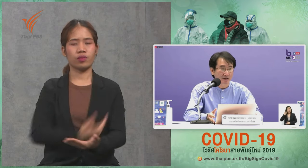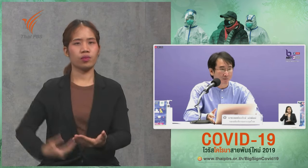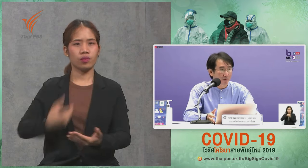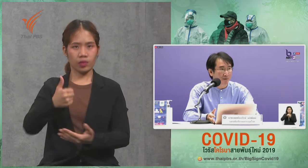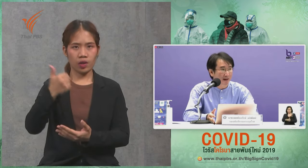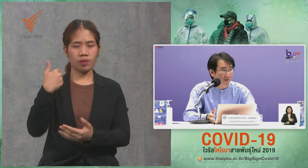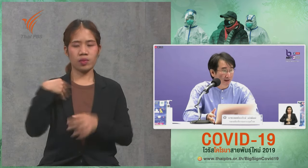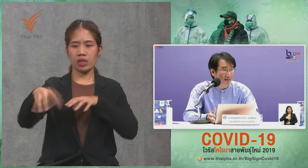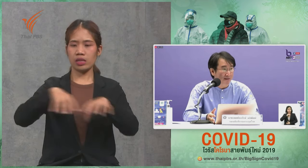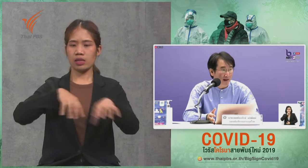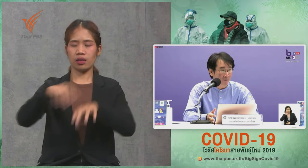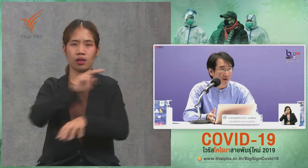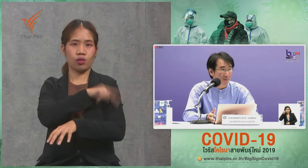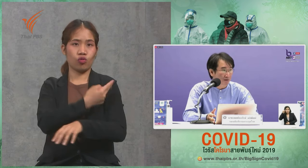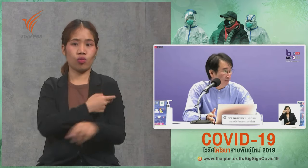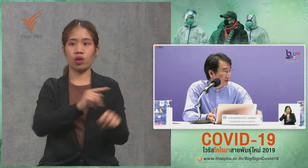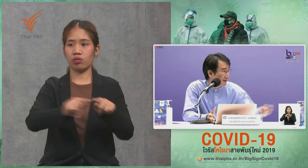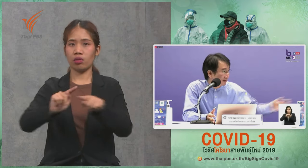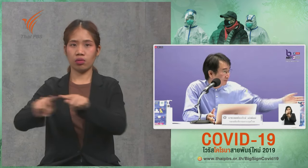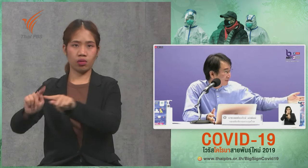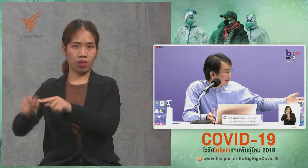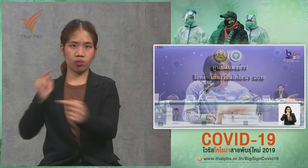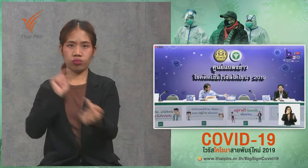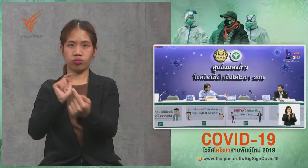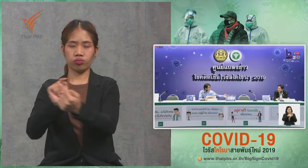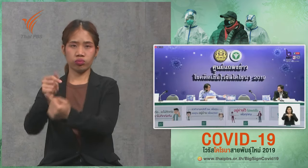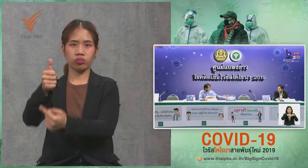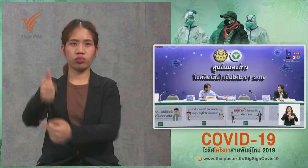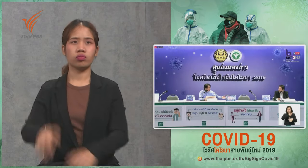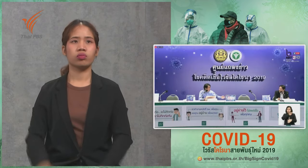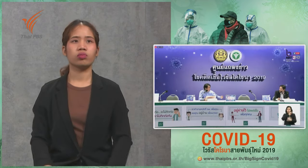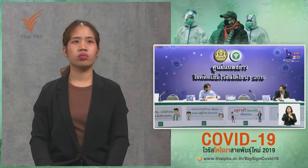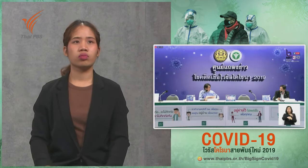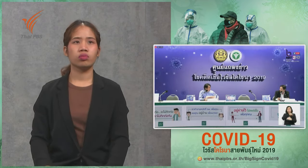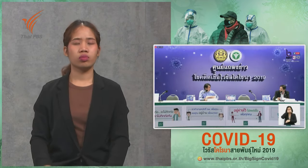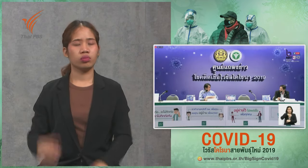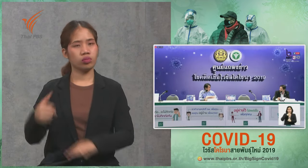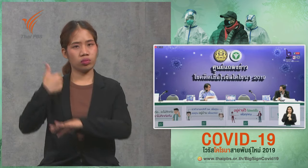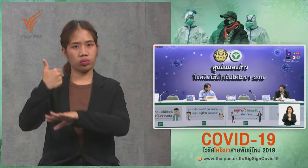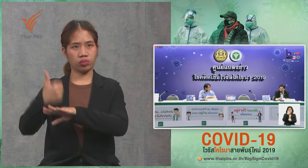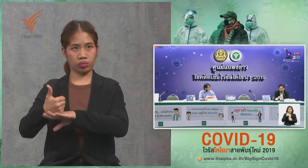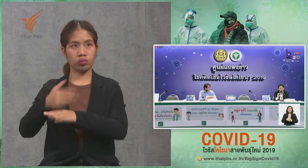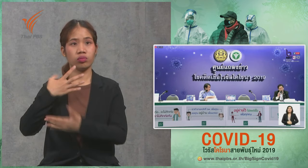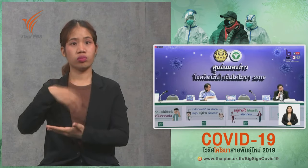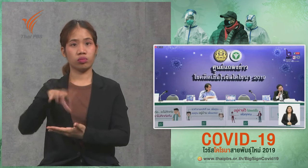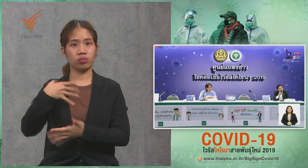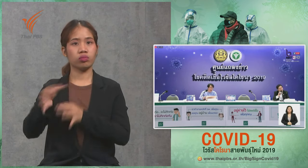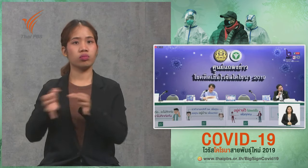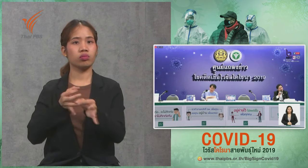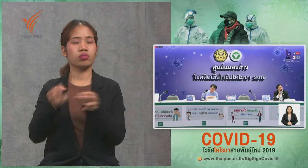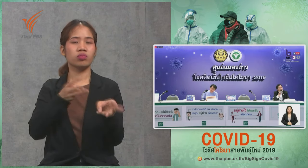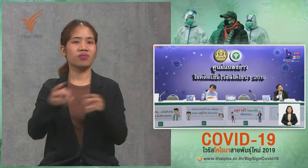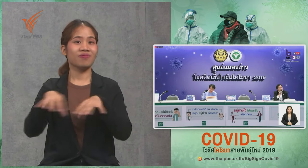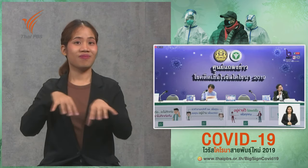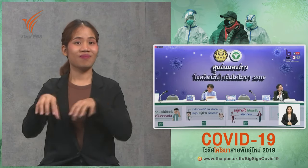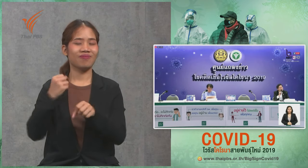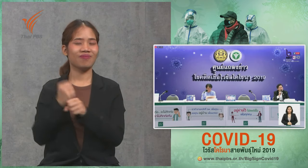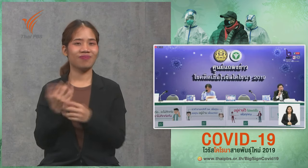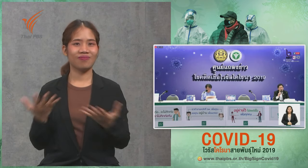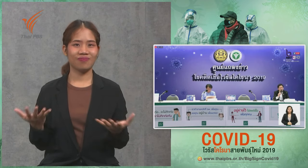ำเนินการกับโรงพยาบาลเหล่านั้นตามความเหมาะสมต่อไปเดียวท่านอธิบดีจะเรียนสักนิดหนึ่งไหมครับว่าจะจัดการยังไง คืออย่